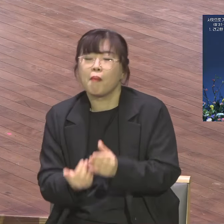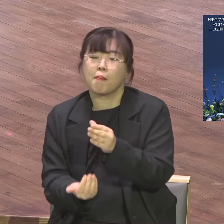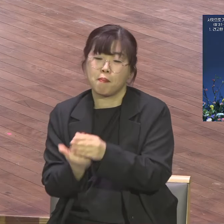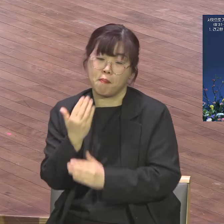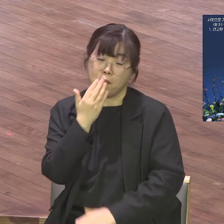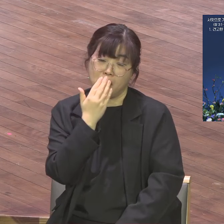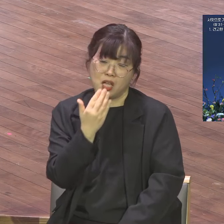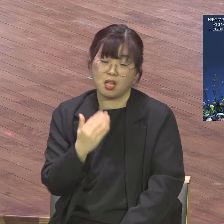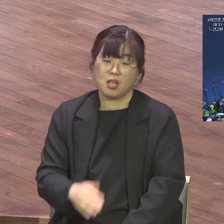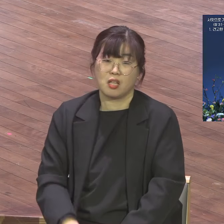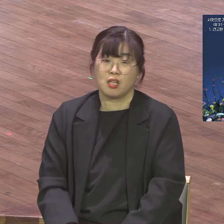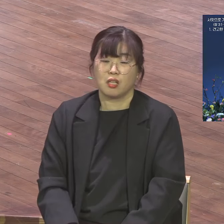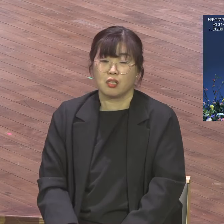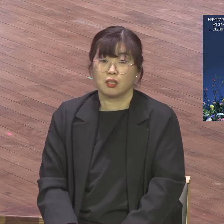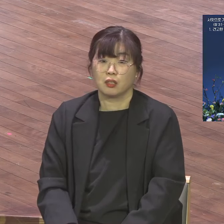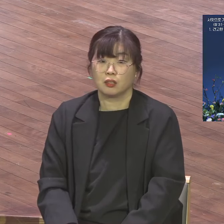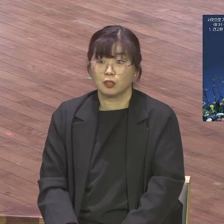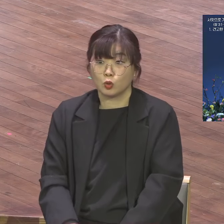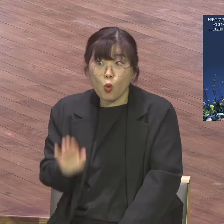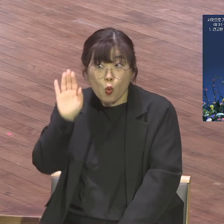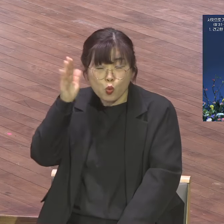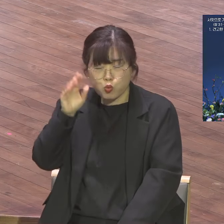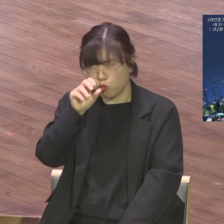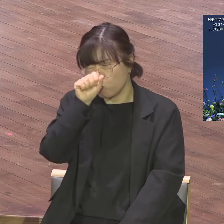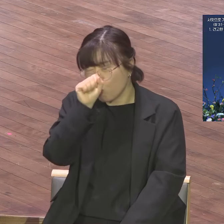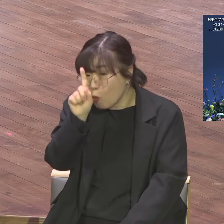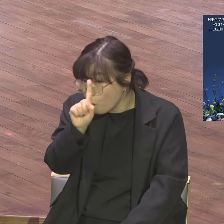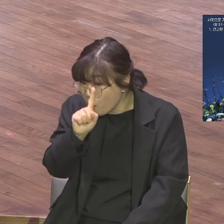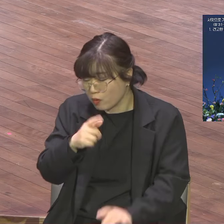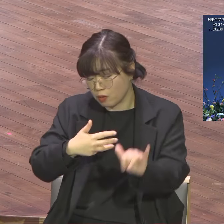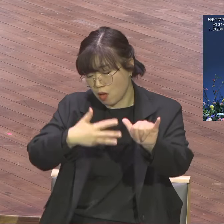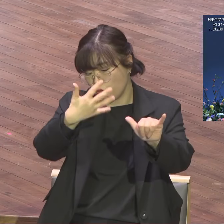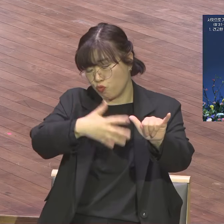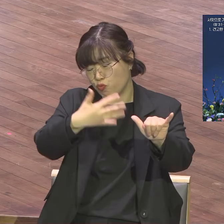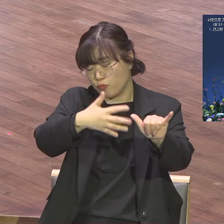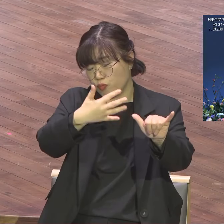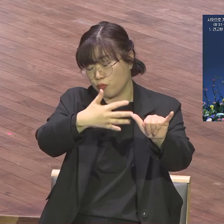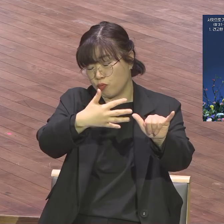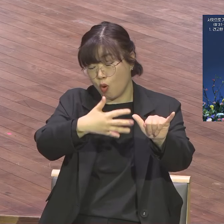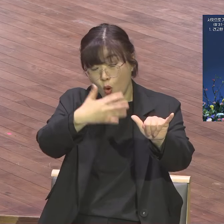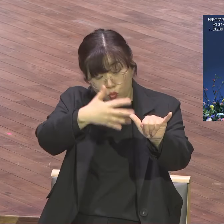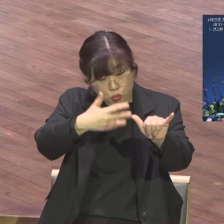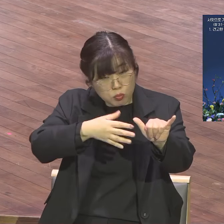유튜브 동영상으로 다 만들어졌기 때문에 뭐 이거는 뭐 전 세계 어디 가도